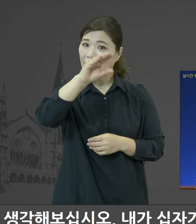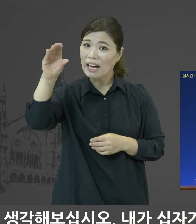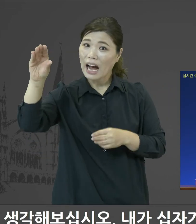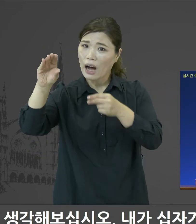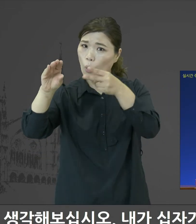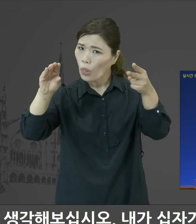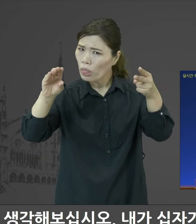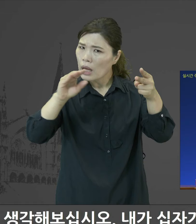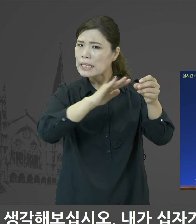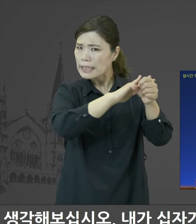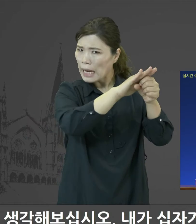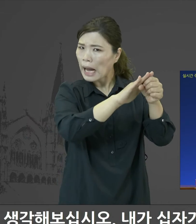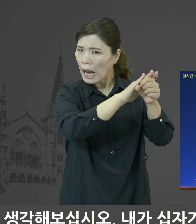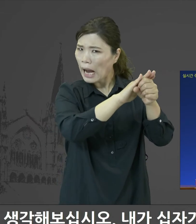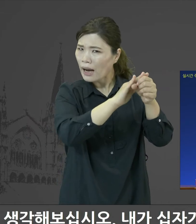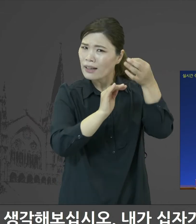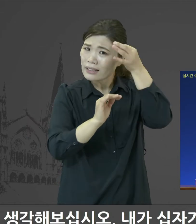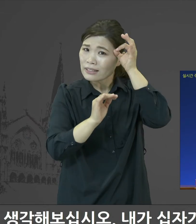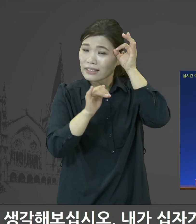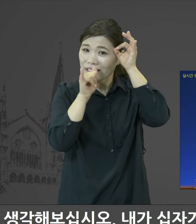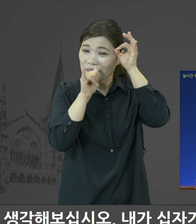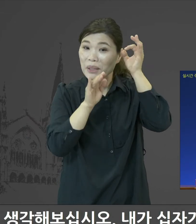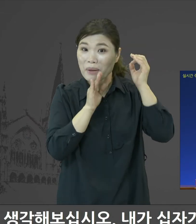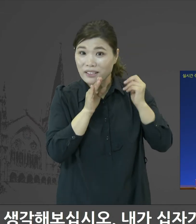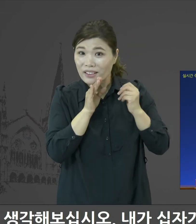것 같습니다. 맞습니다.